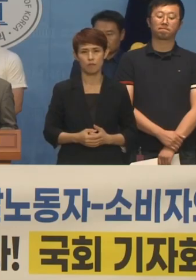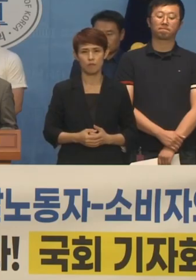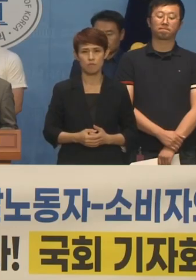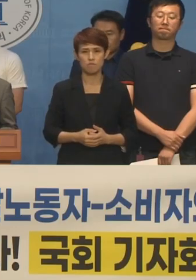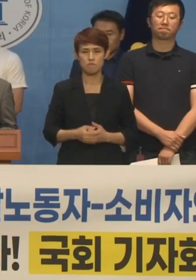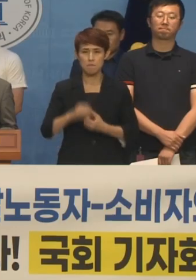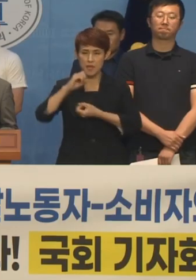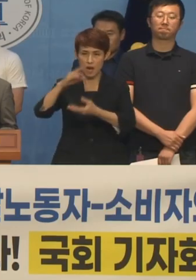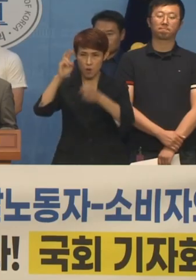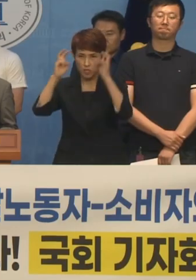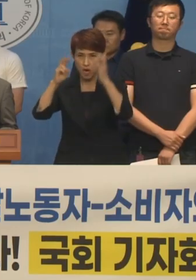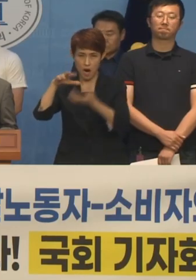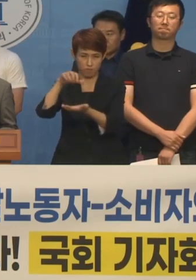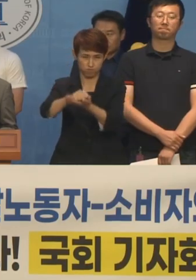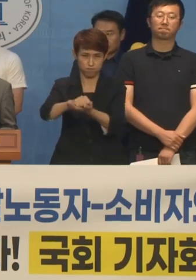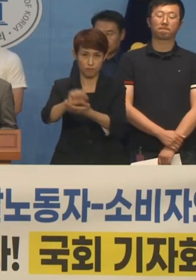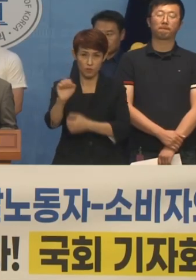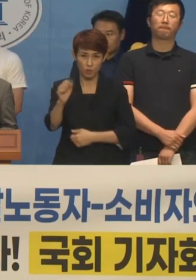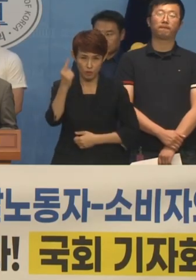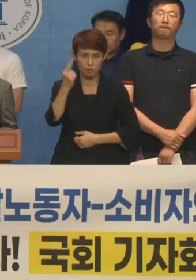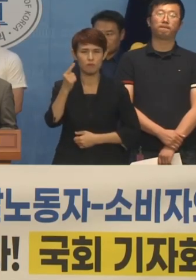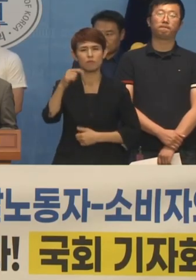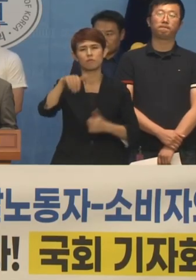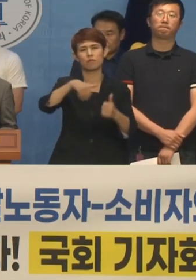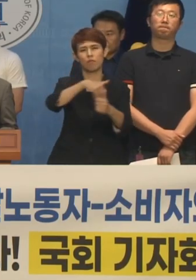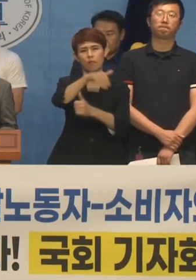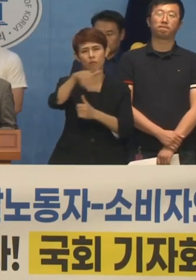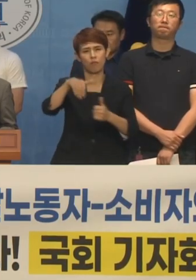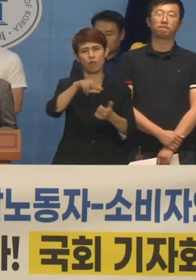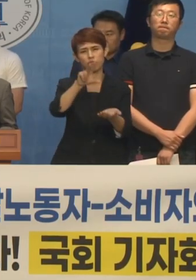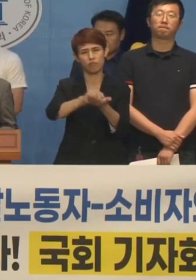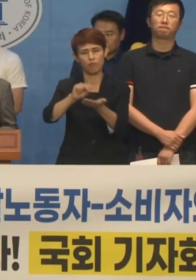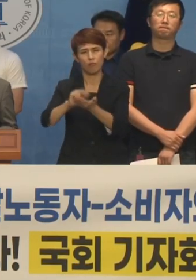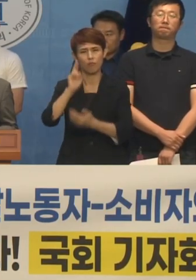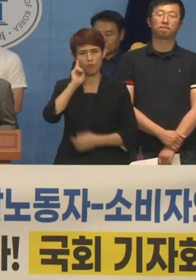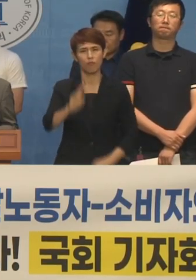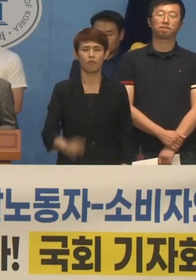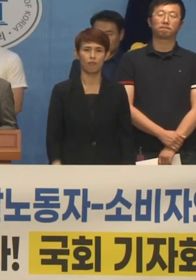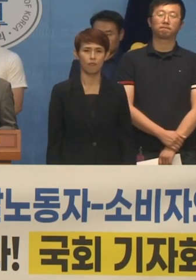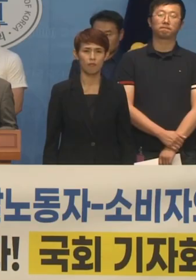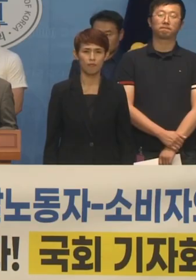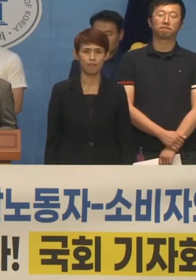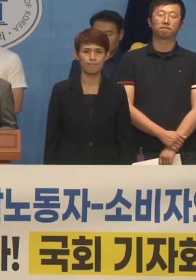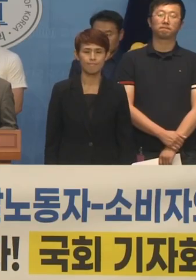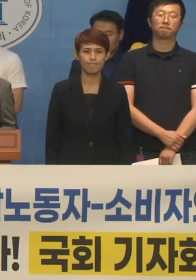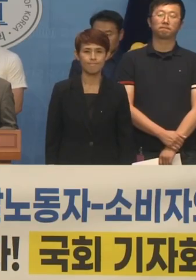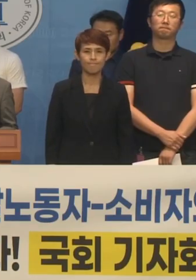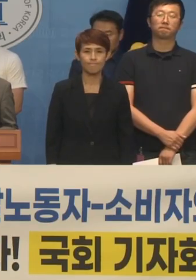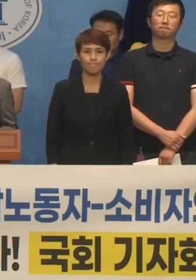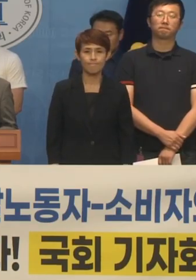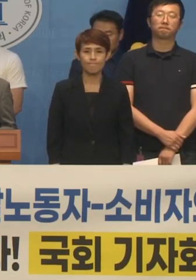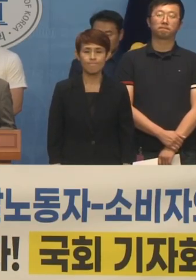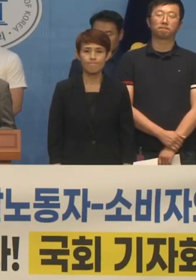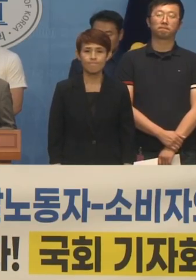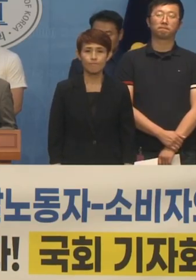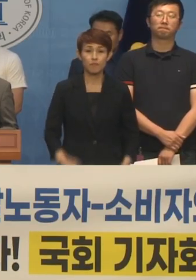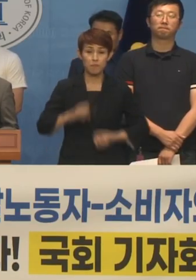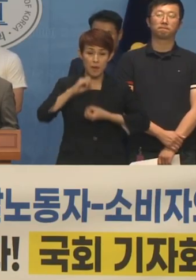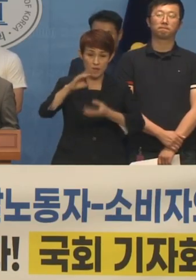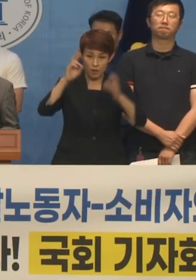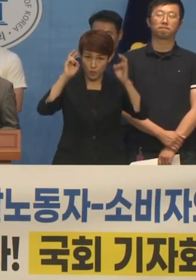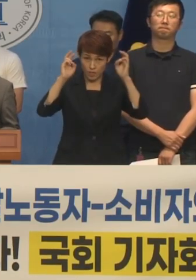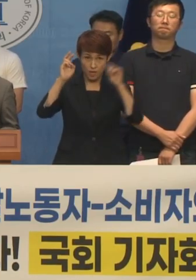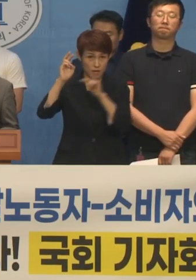인한 외식업 및 배달 생태계 왜곡 양상은 날이 갈수록 심해지고 있습니다. 현재 배달